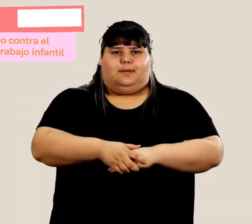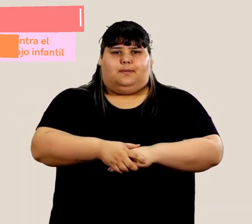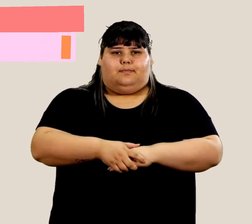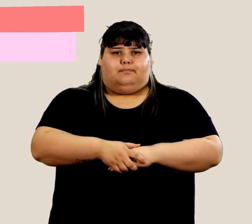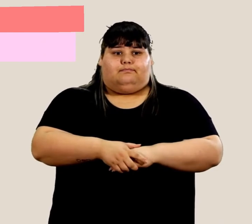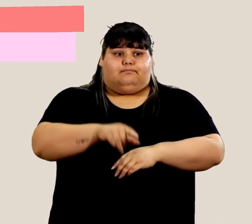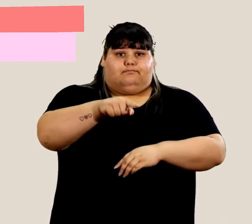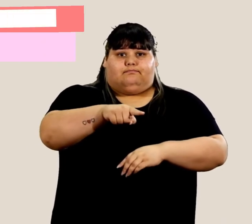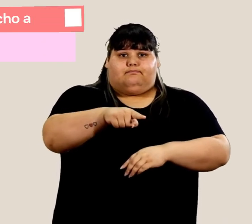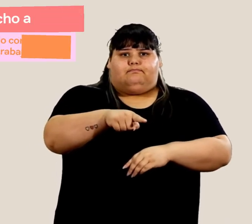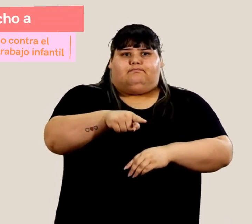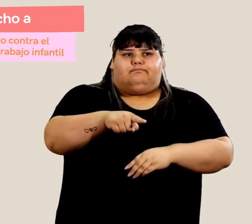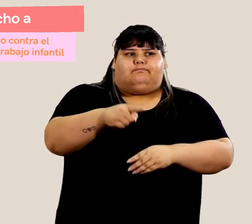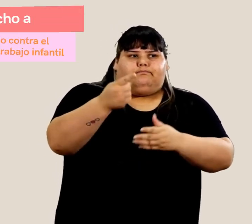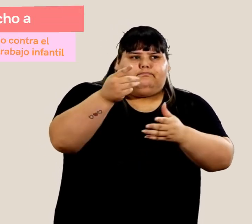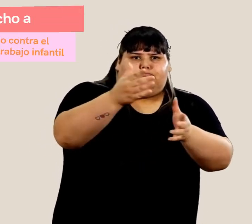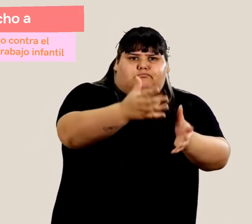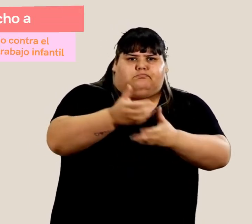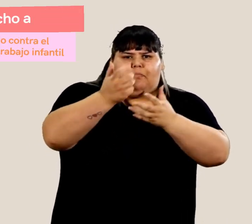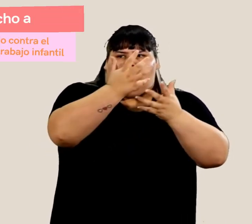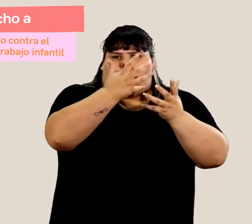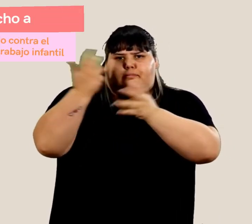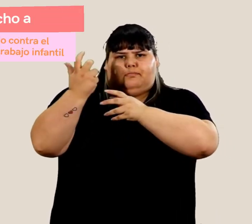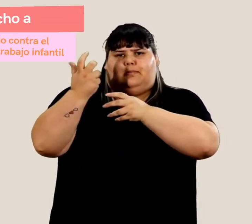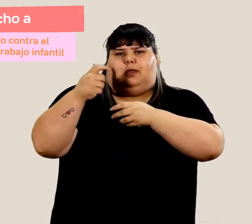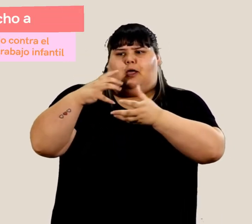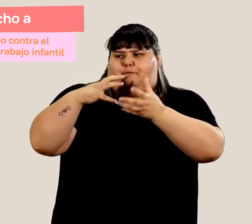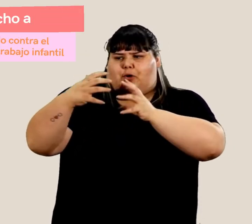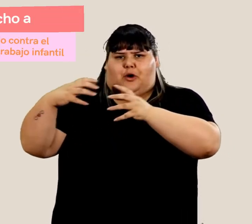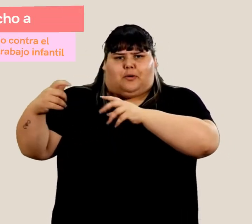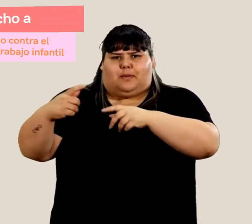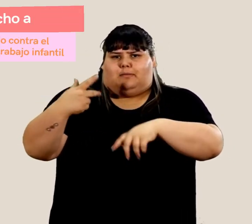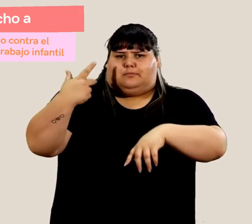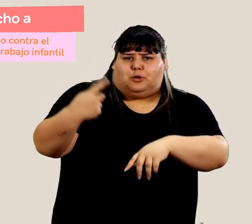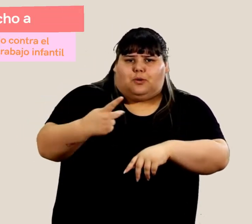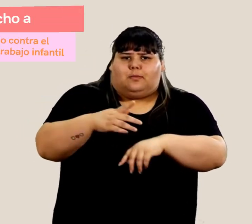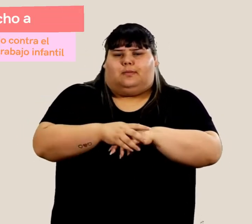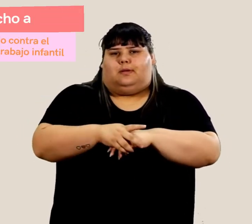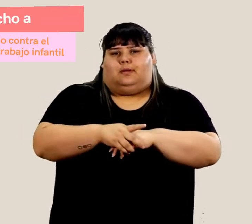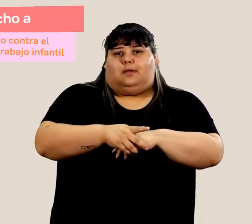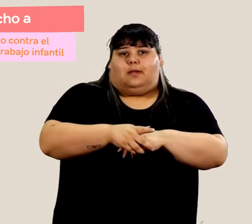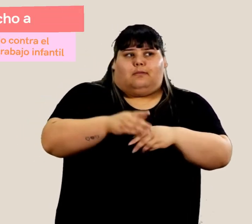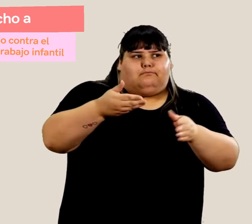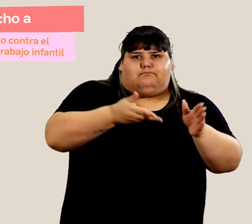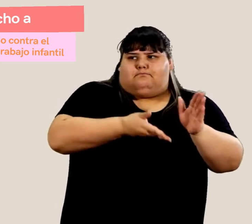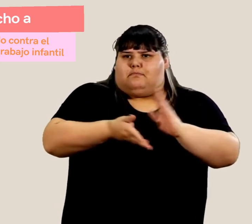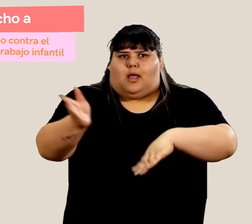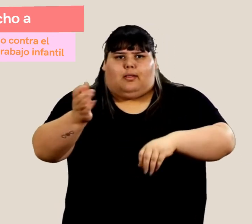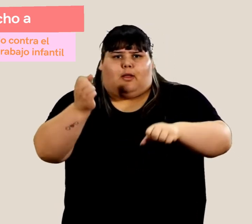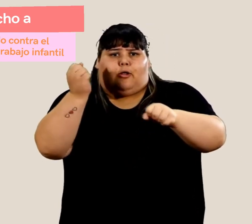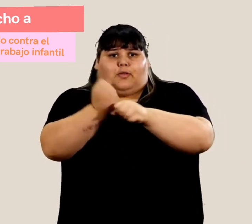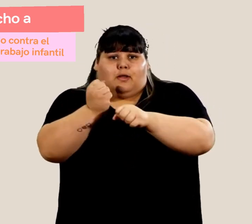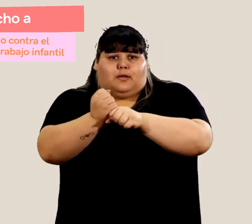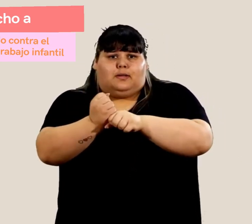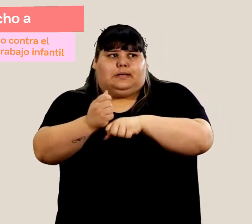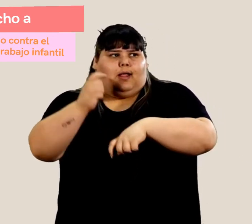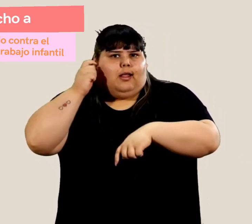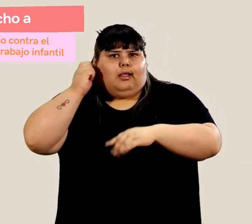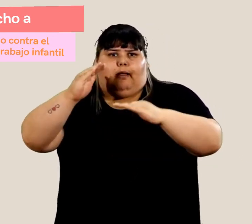objeto de ningún tipo de trata. No deberá permitirse al niño trabajar antes de una